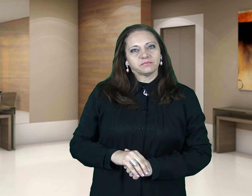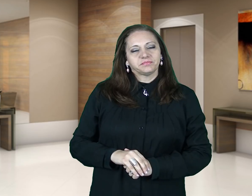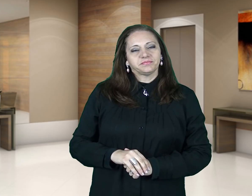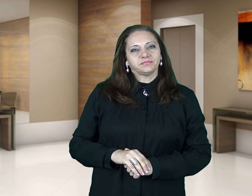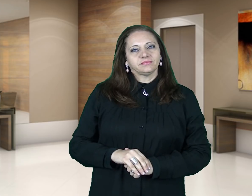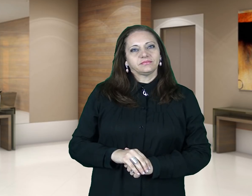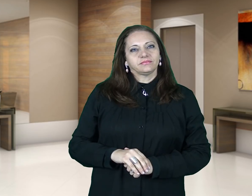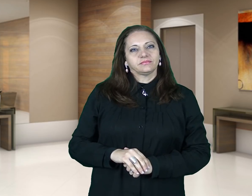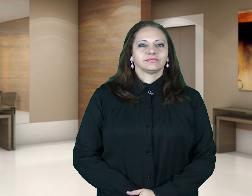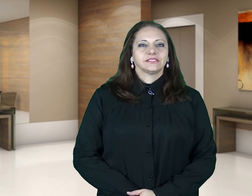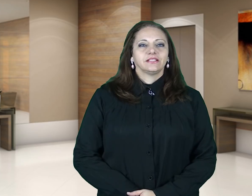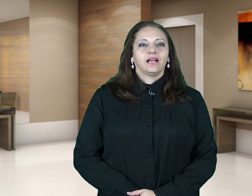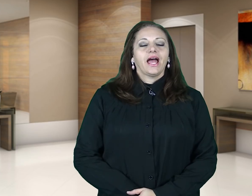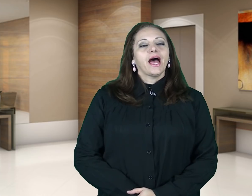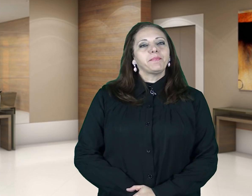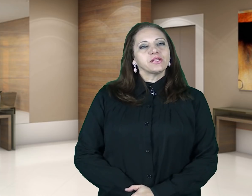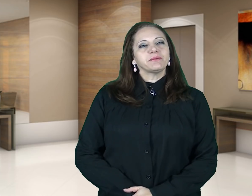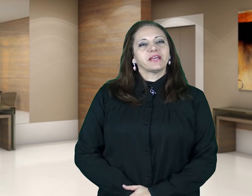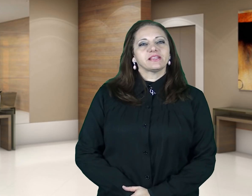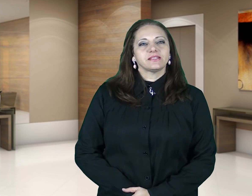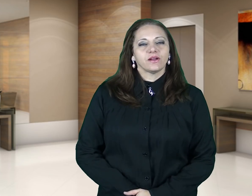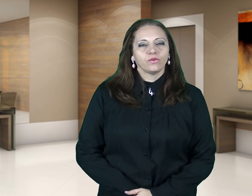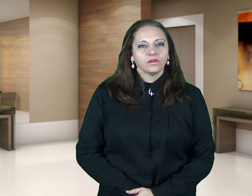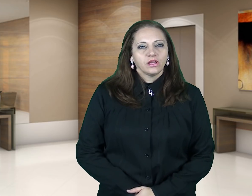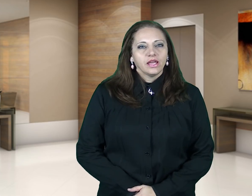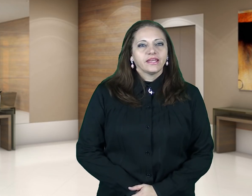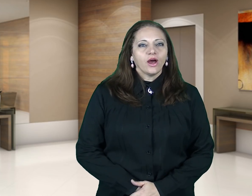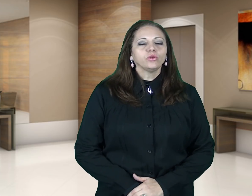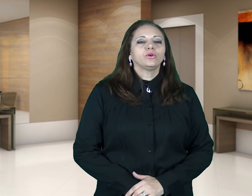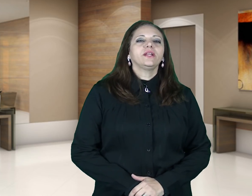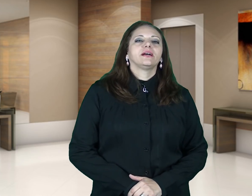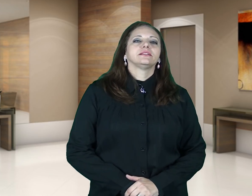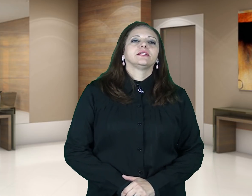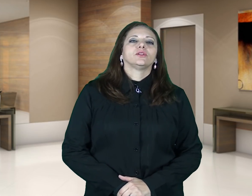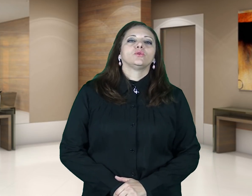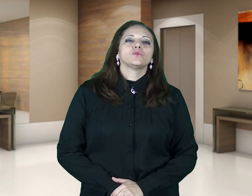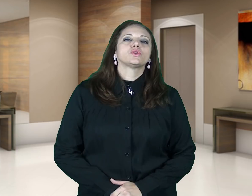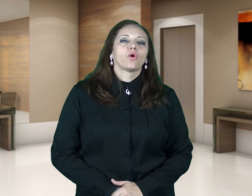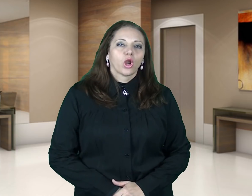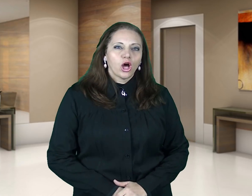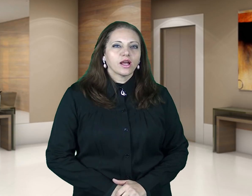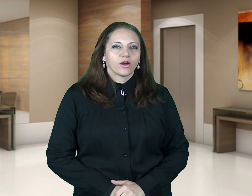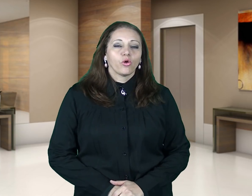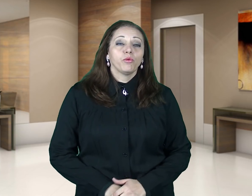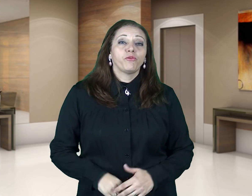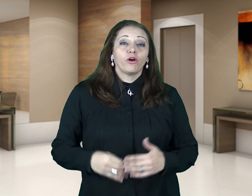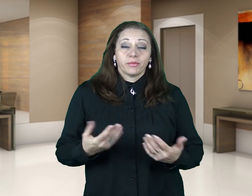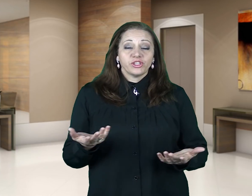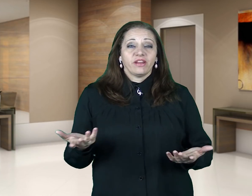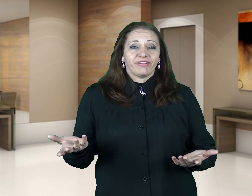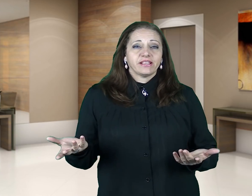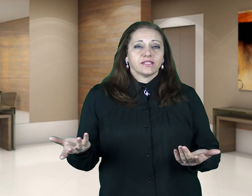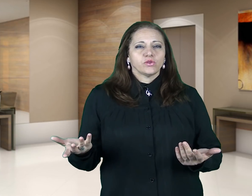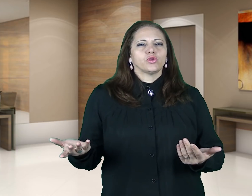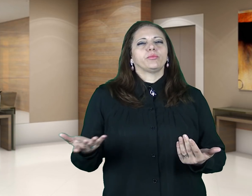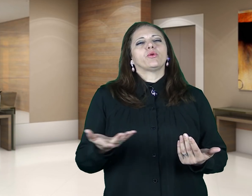arbitrárias. A próxima questão que a autora nos coloca como forma de reflexão sobre